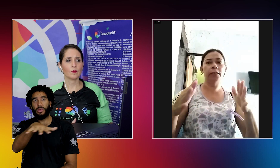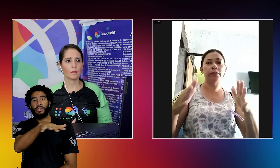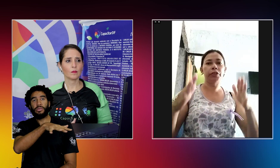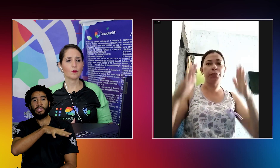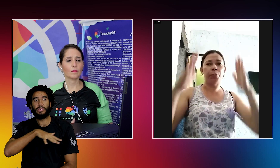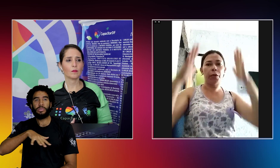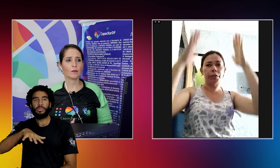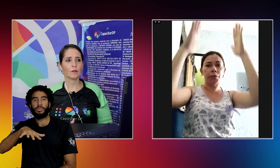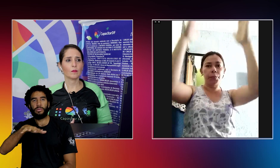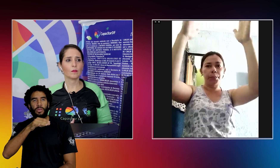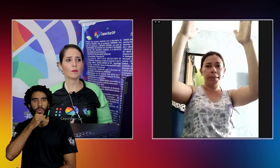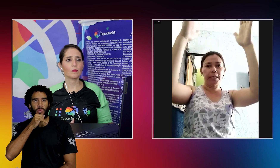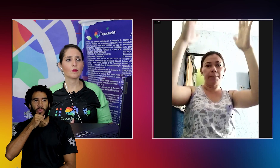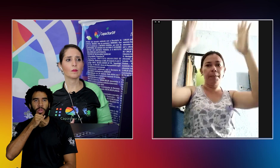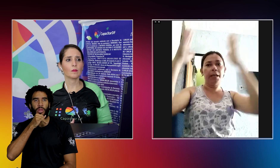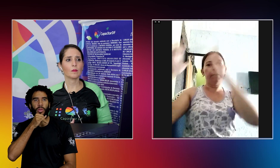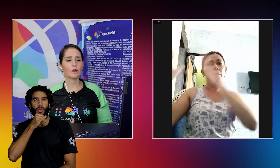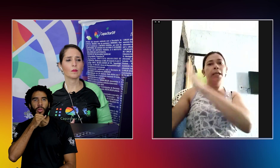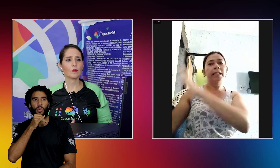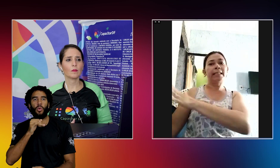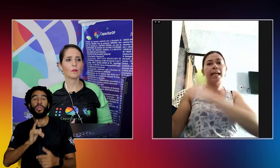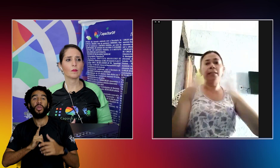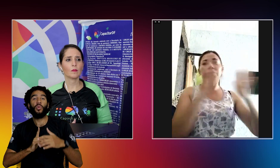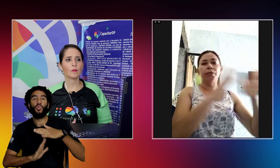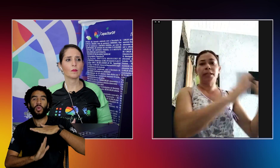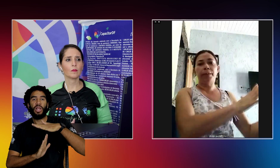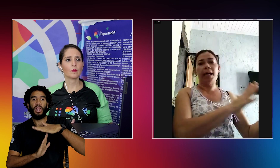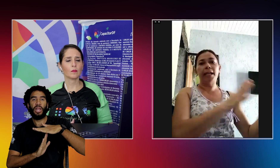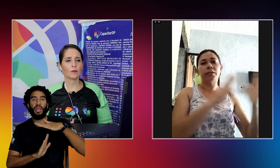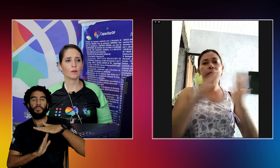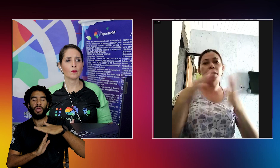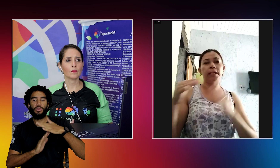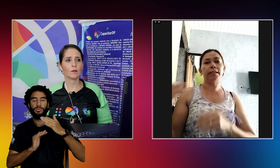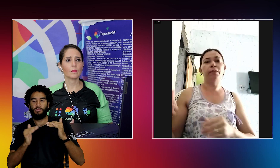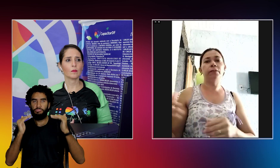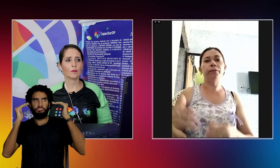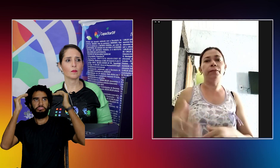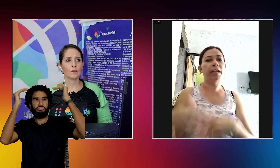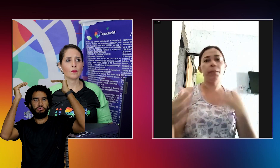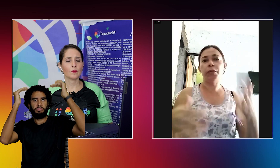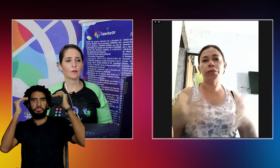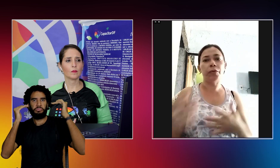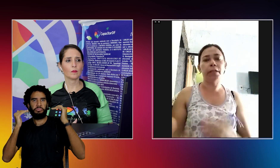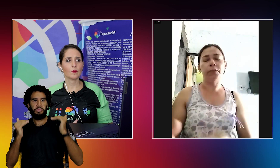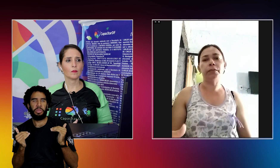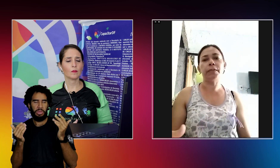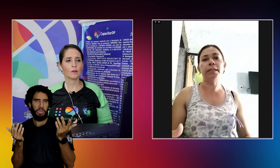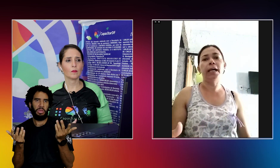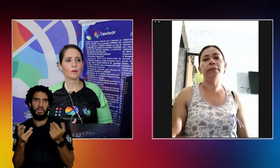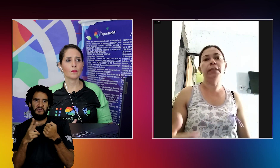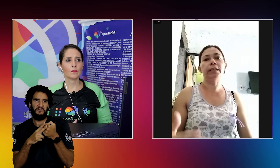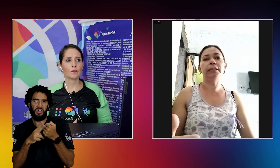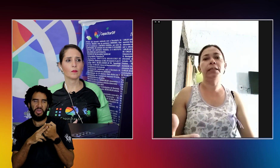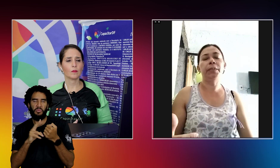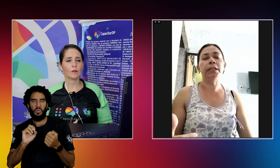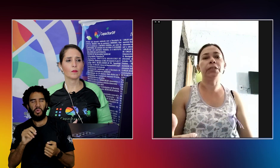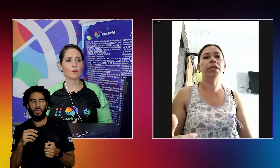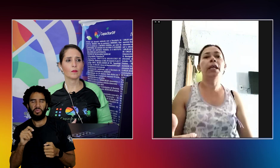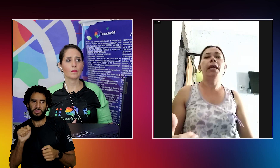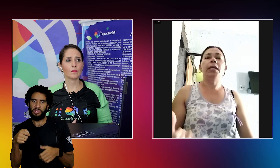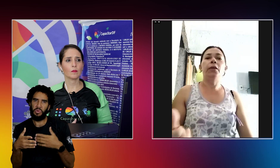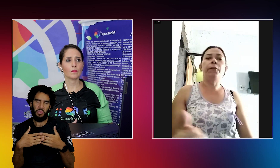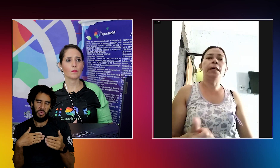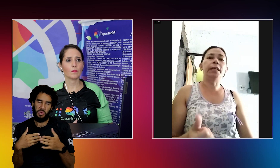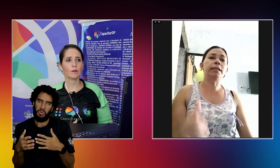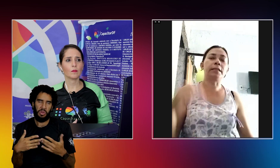quanto a gente pode subir a mão, sai do espaço a questão do verbo ou de qualquer outro sinal, né, independente.